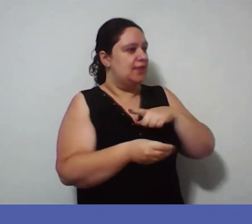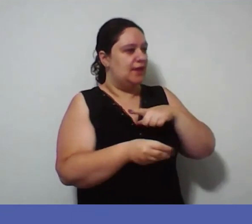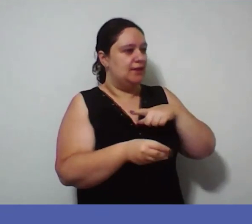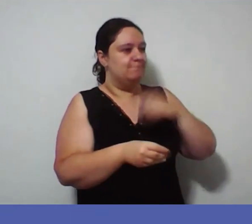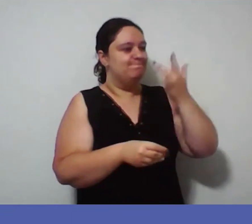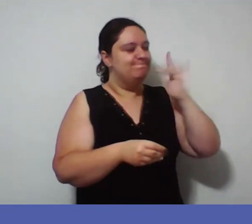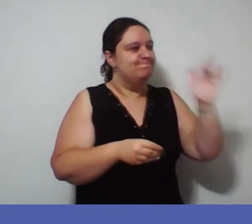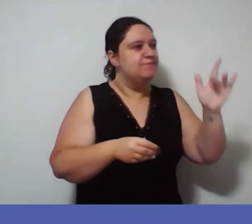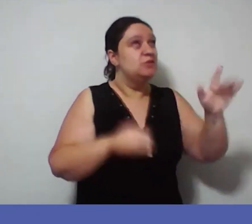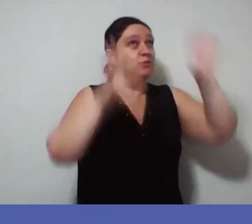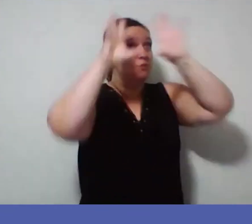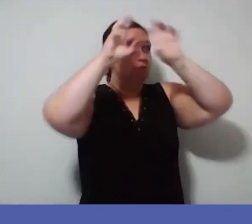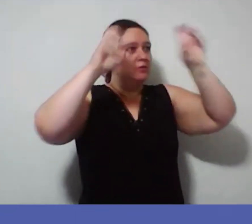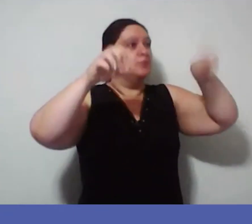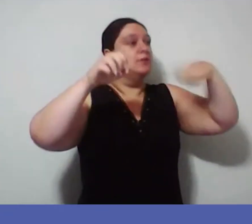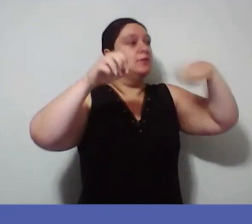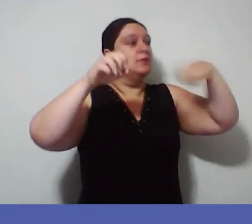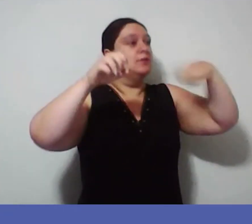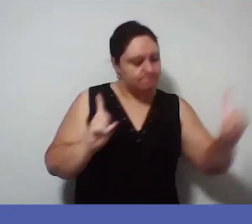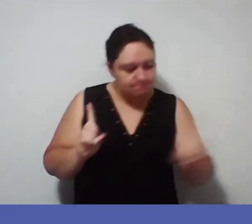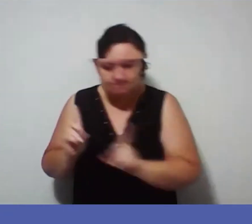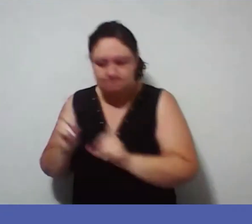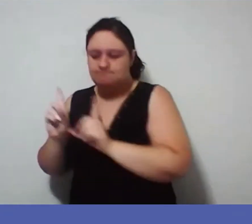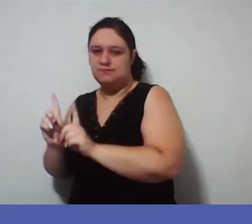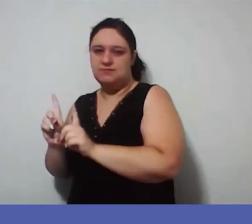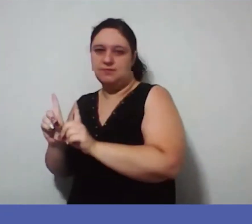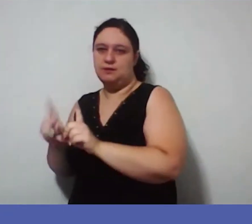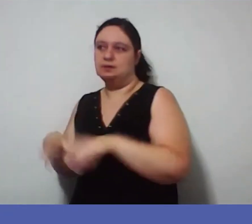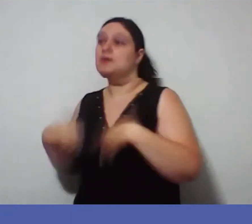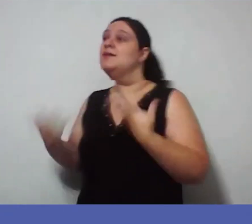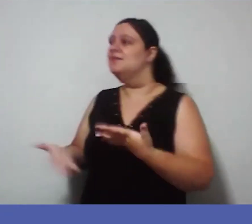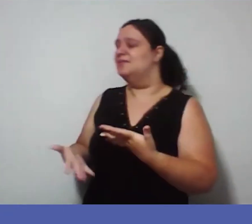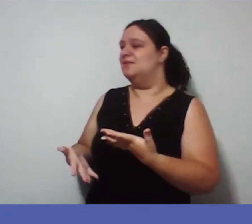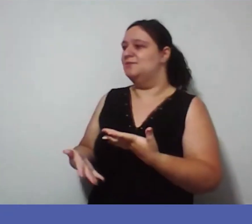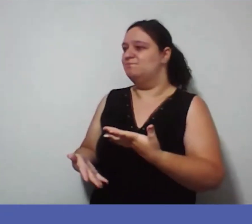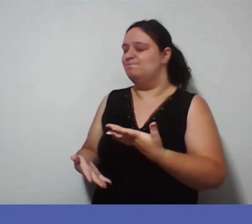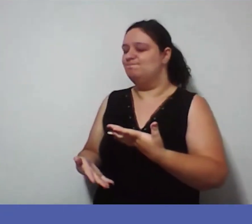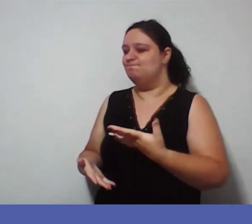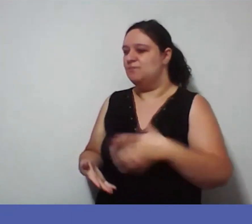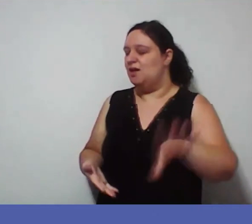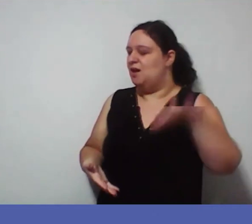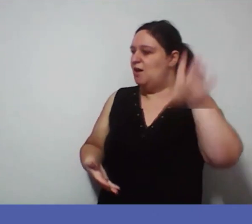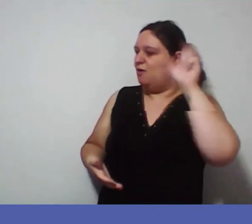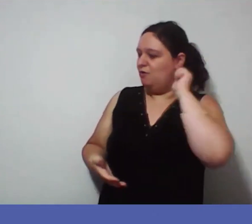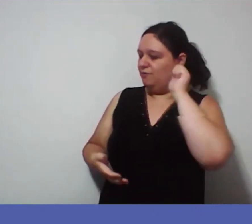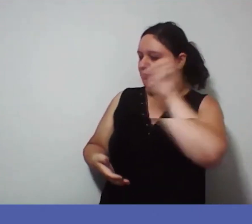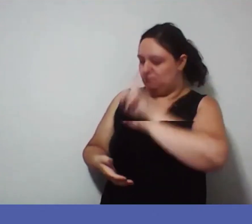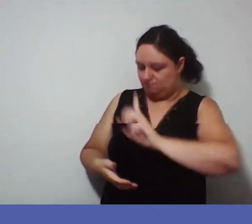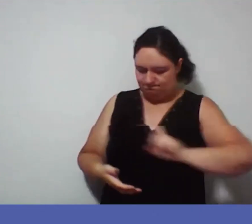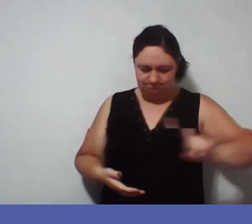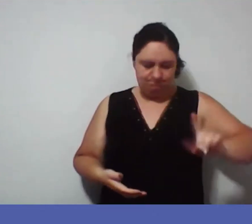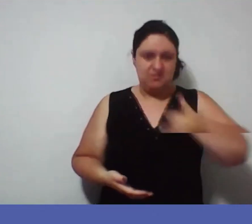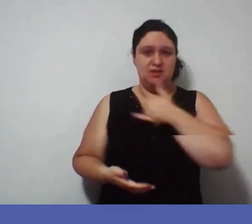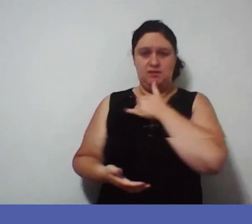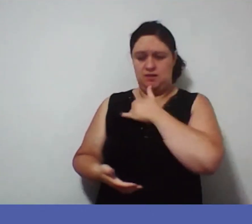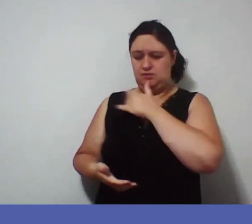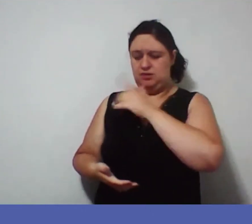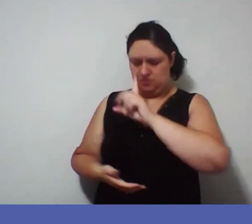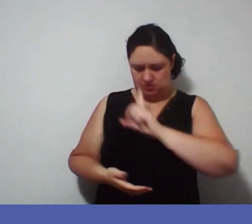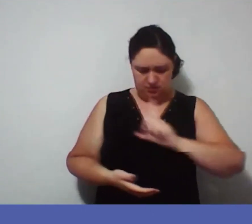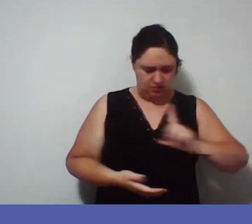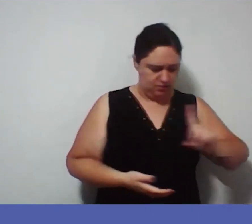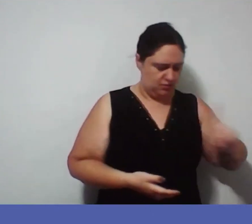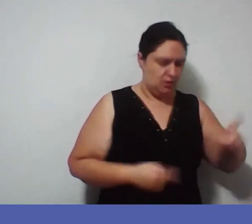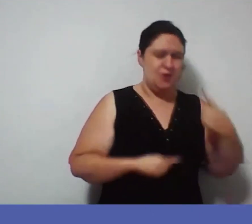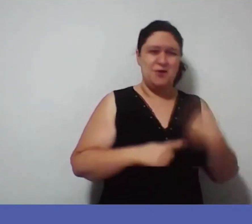segue-me. Tendo, porém, o jovem ouvido esta palavra, retirou-se triste, por ser dono de